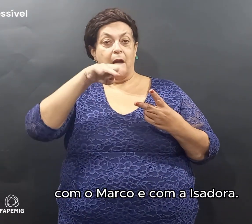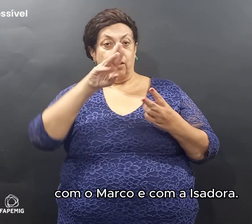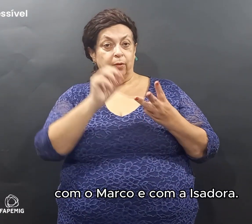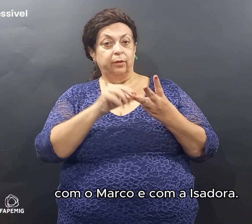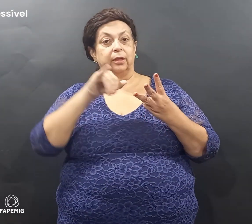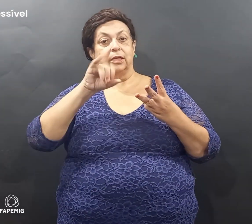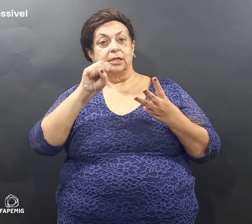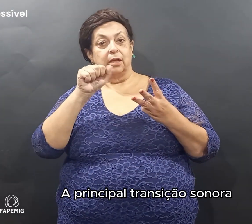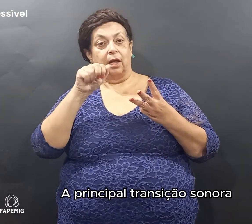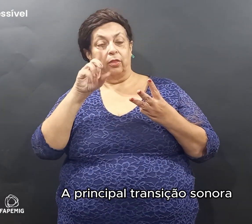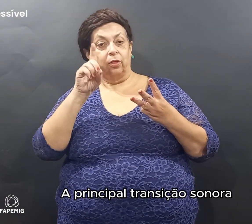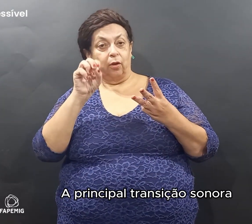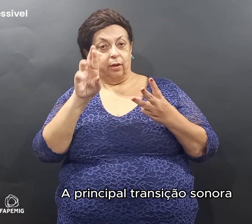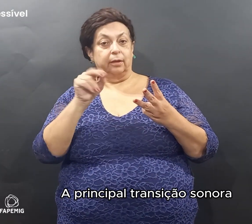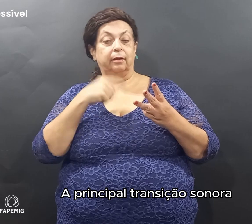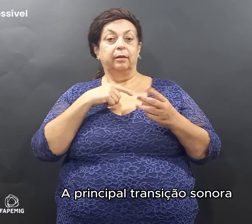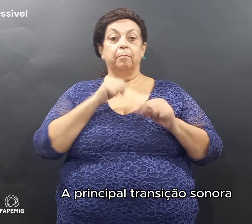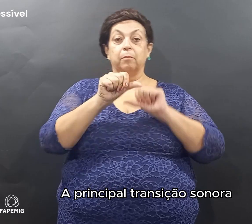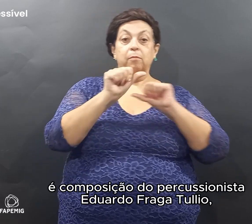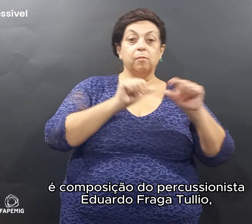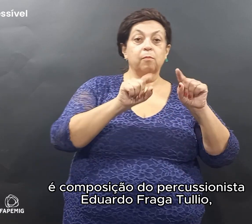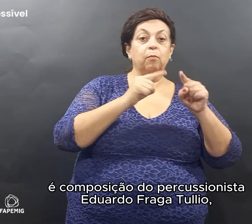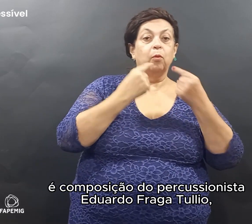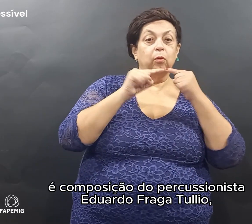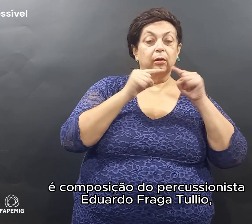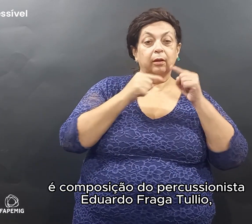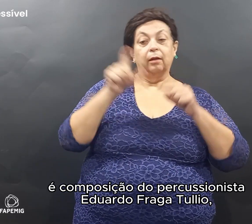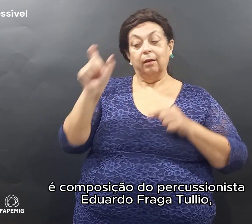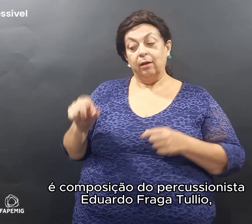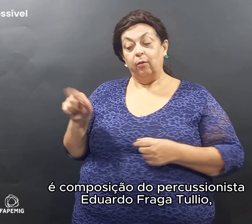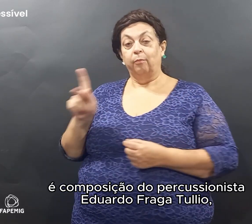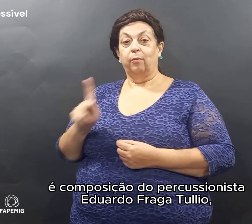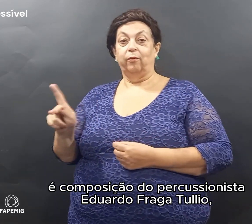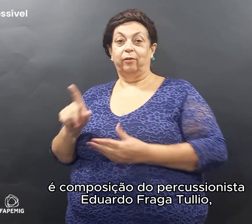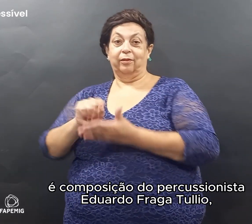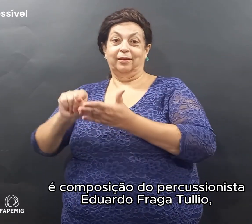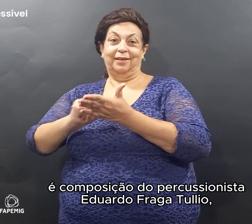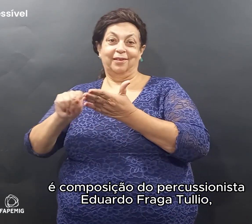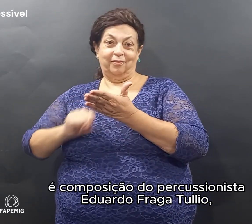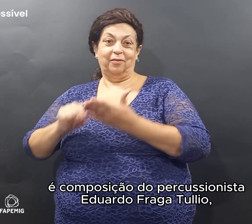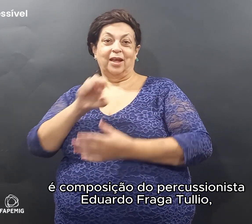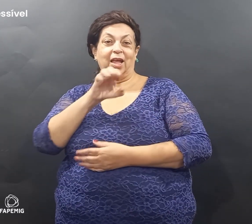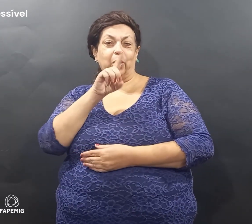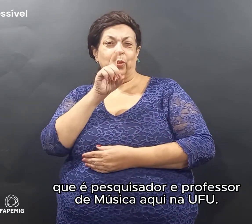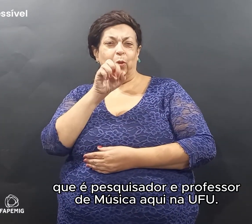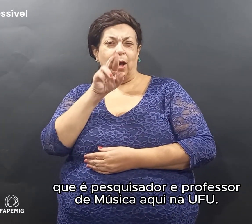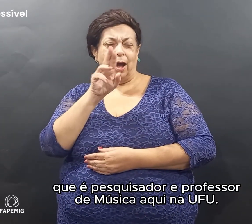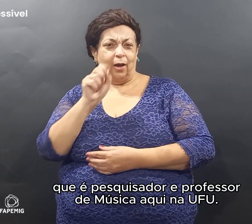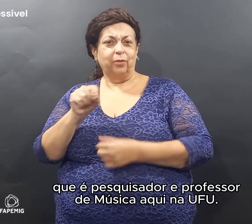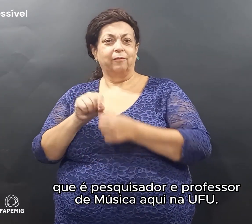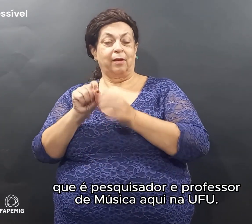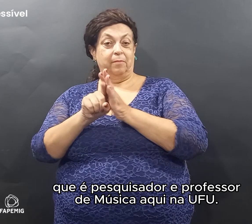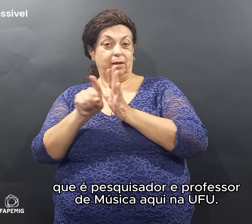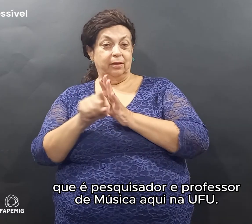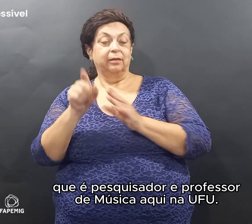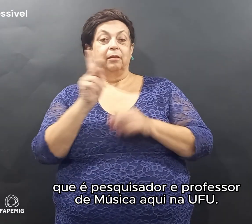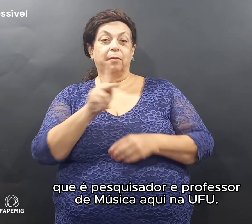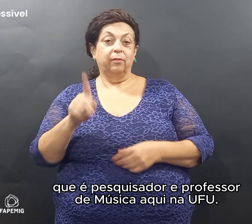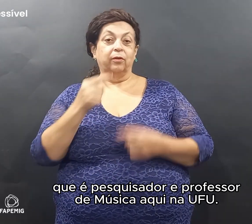Isadora. A principal transição sonora é composição do percussionista Eduardo Fraga Túlio, que é pesquisador e professor de música aqui na